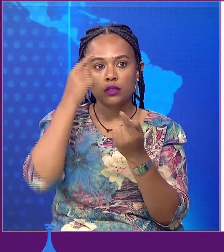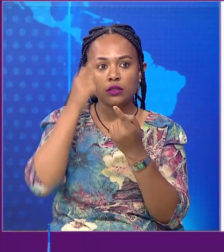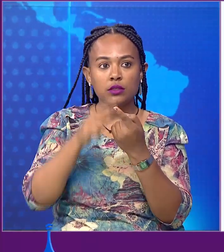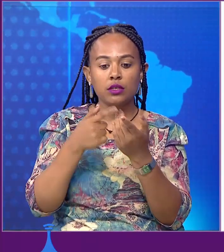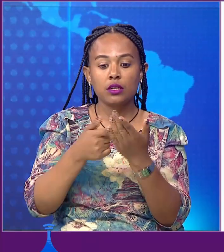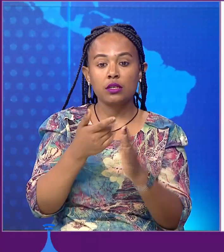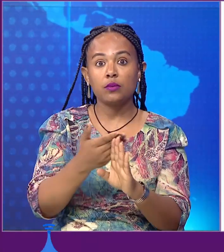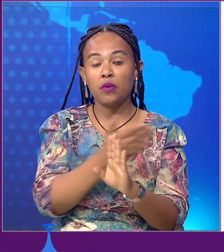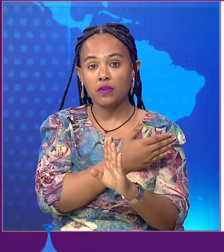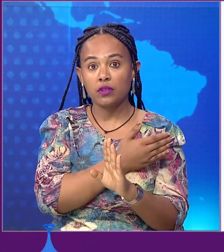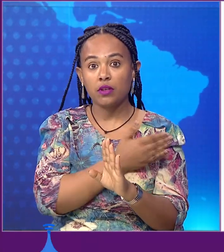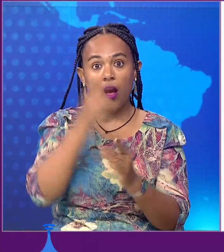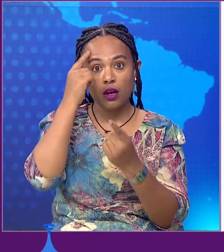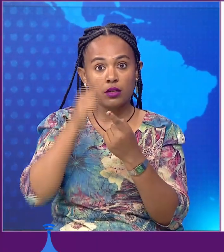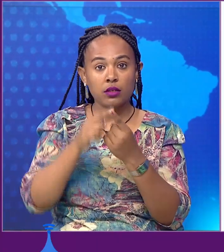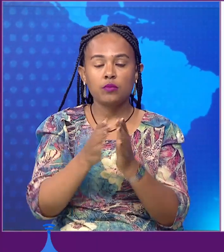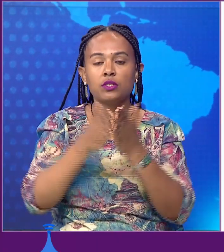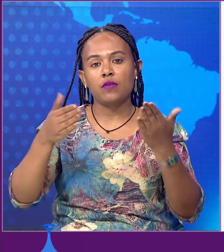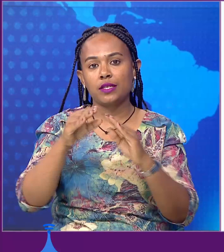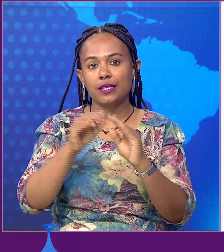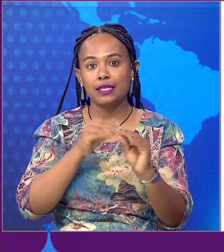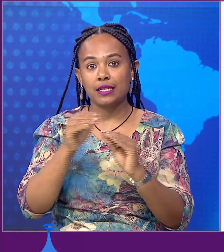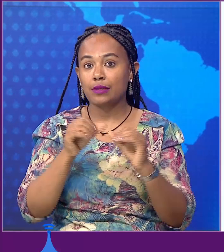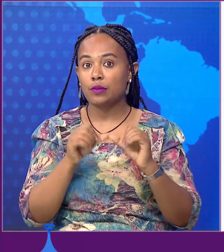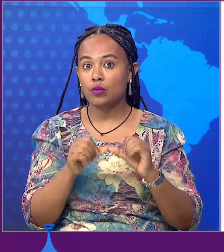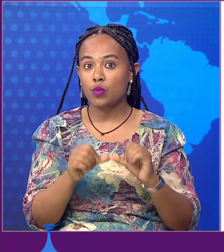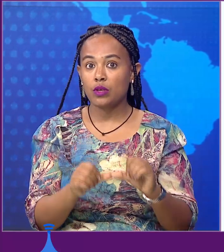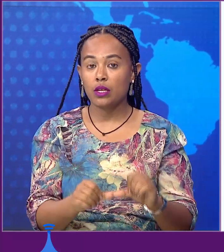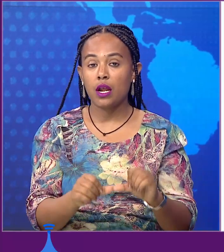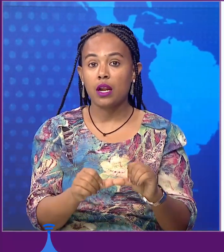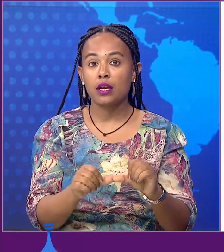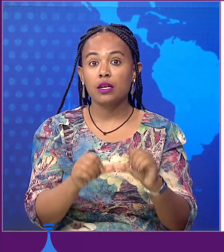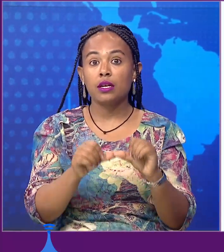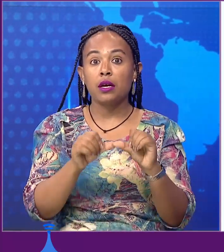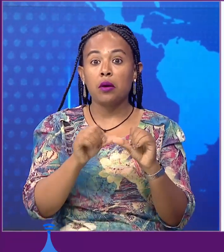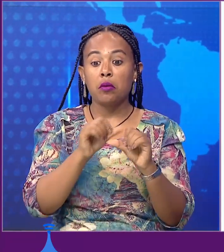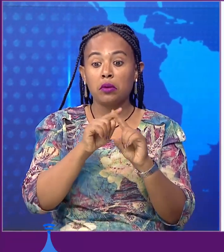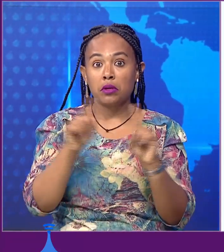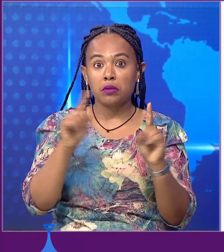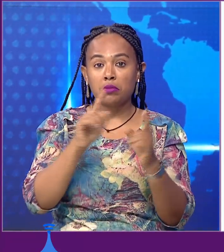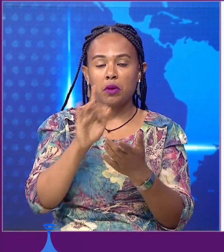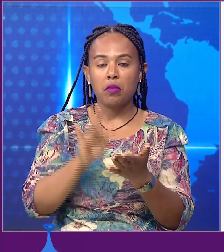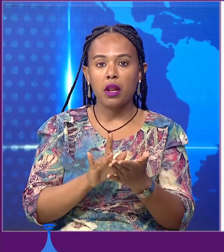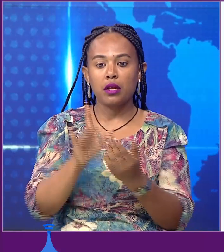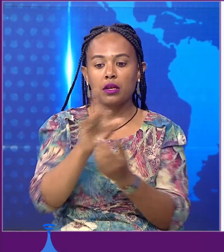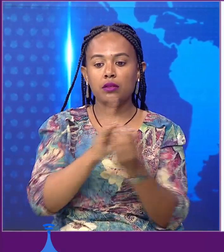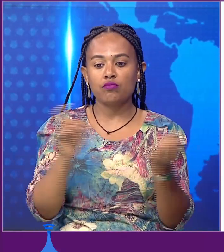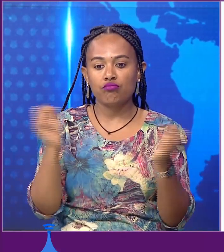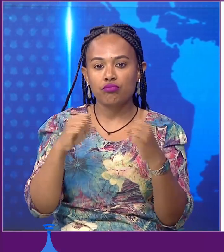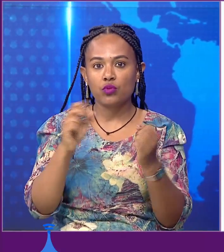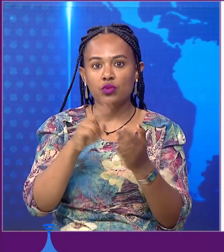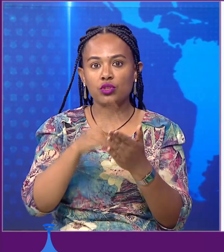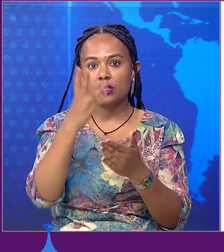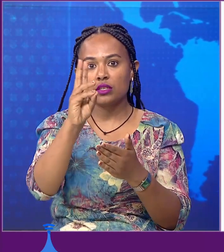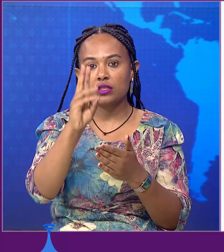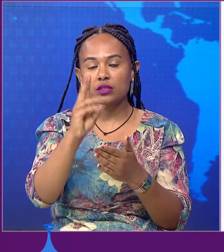ከዚህ በፊት አቅደን በስፋት ነው ስንንቀሳቀስበት የቆየ ነው። ሆኖም ግን በመሃል ክልላችን ውስጥ ግጭት በመፈጠሩ በተለይም 2016